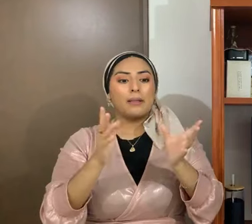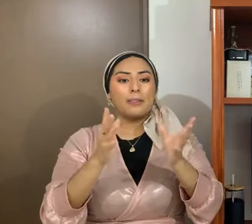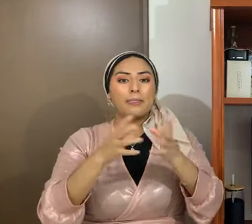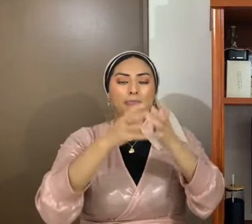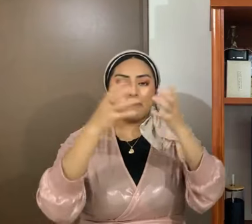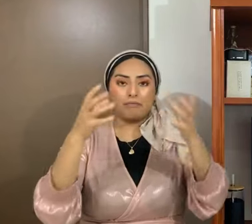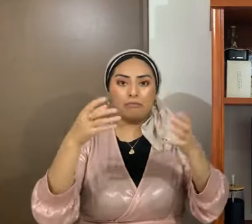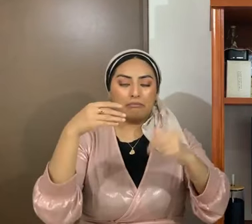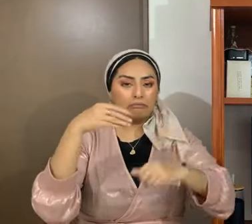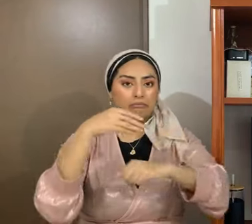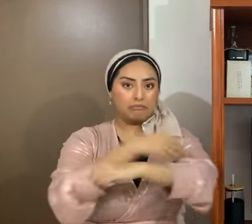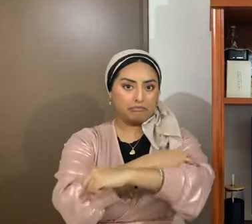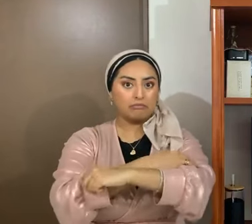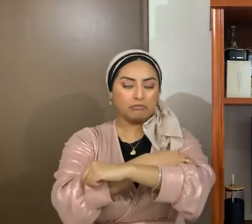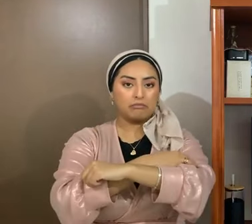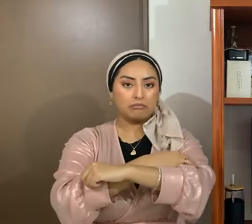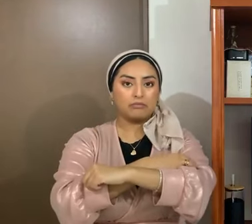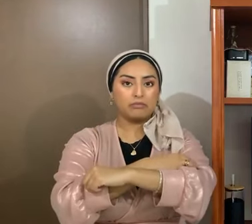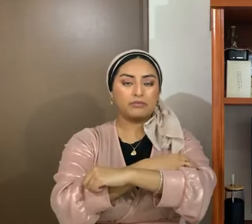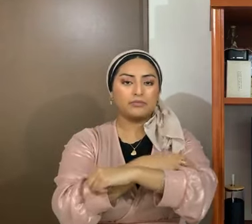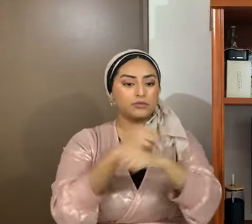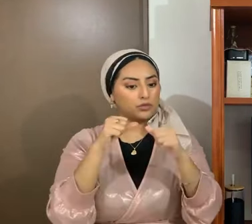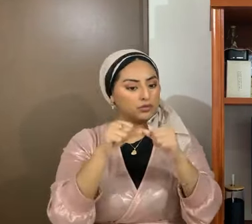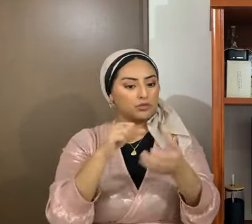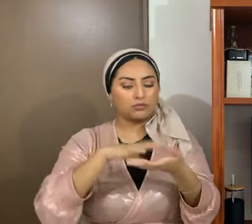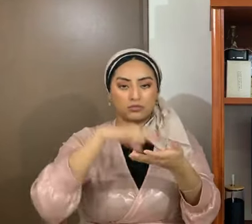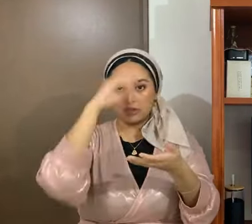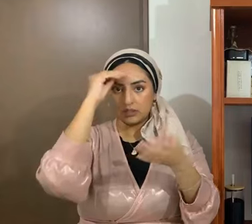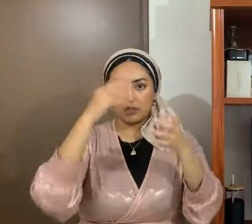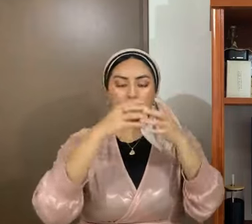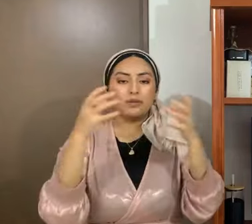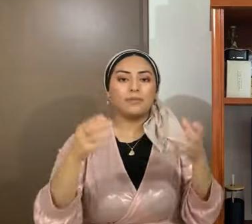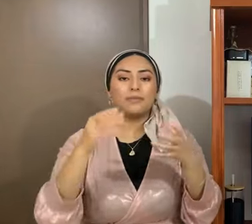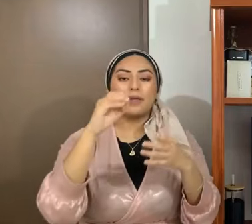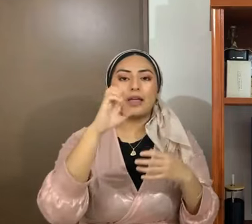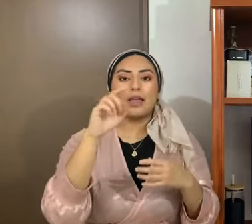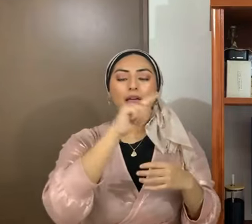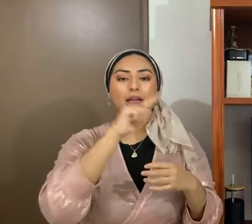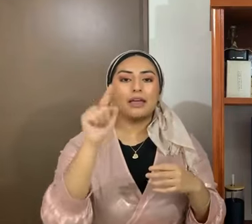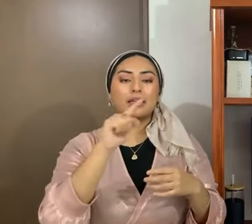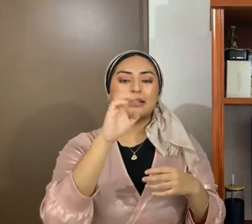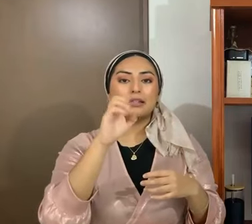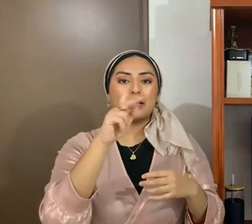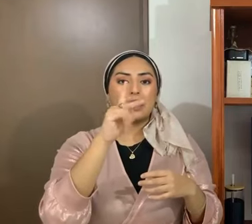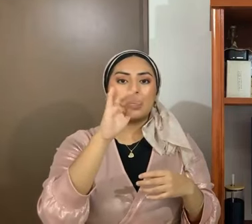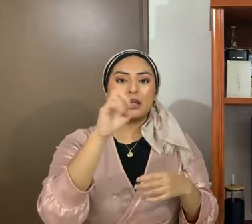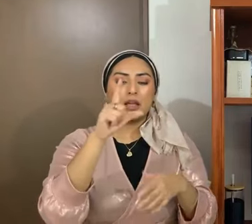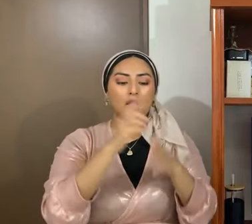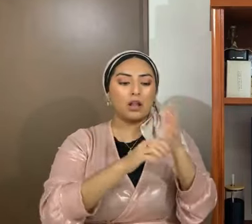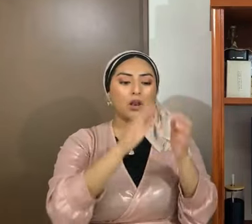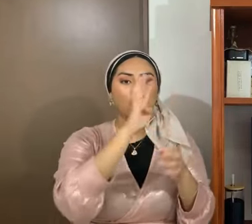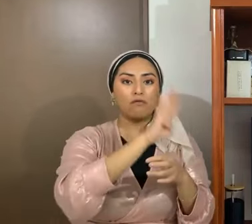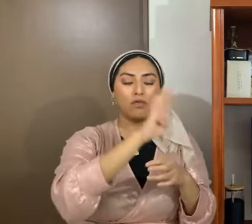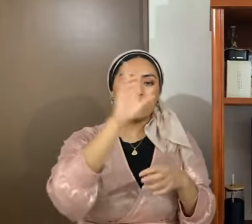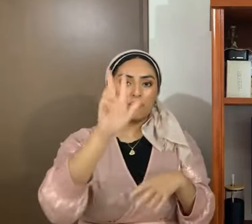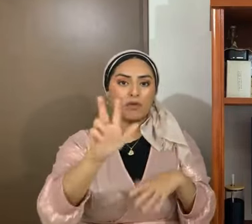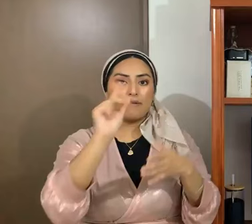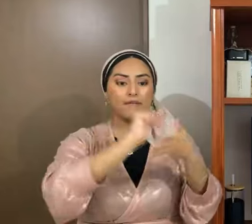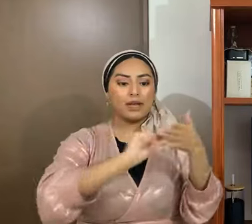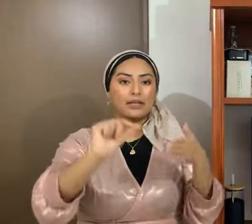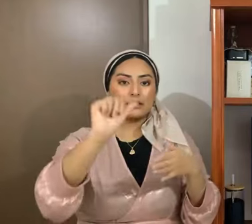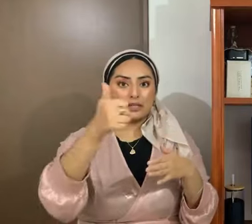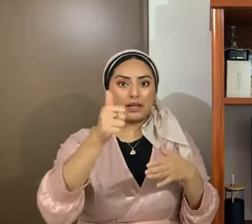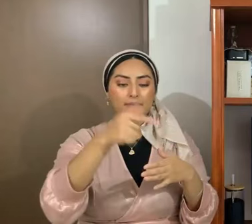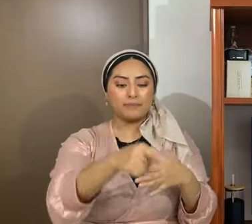mucha intensidad, ¿sí? Vamos a seguir aprendiendo mucho. Ezequiel 43. Dice en el verso